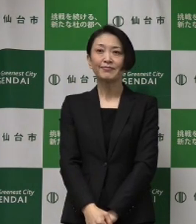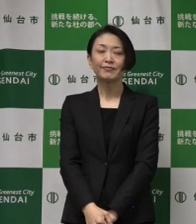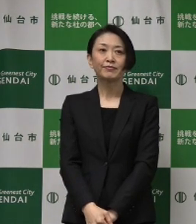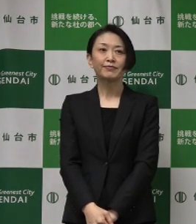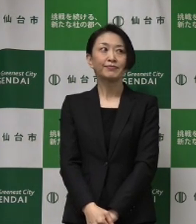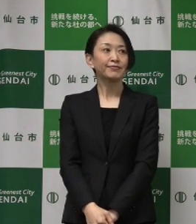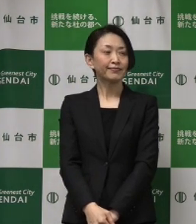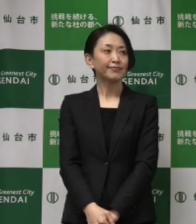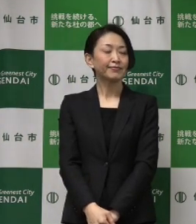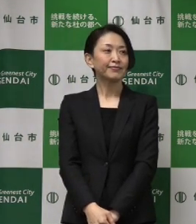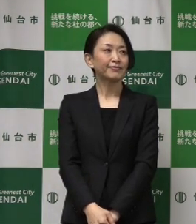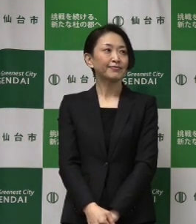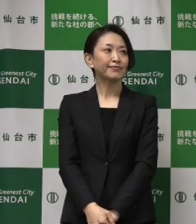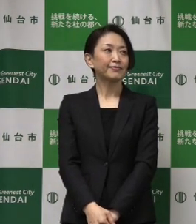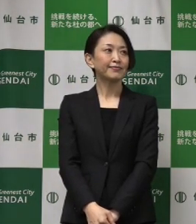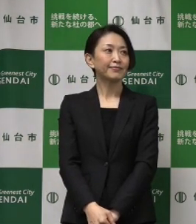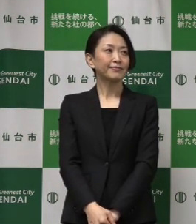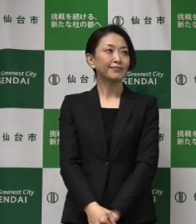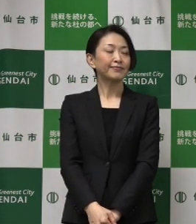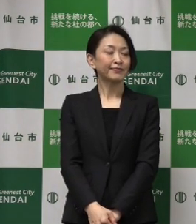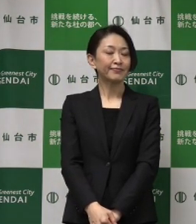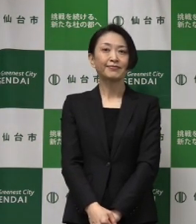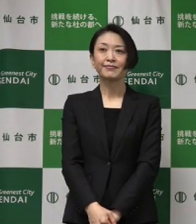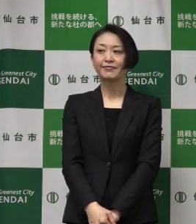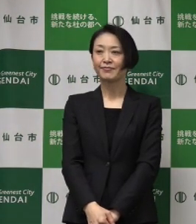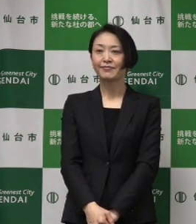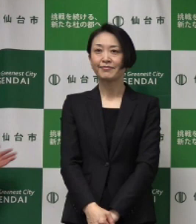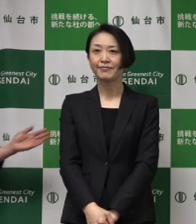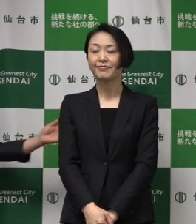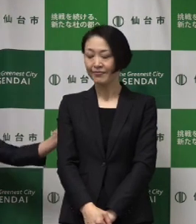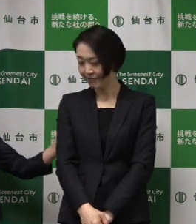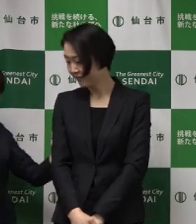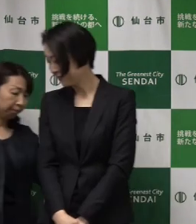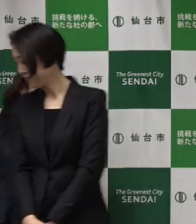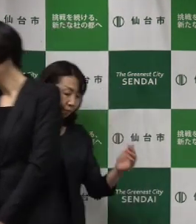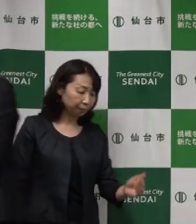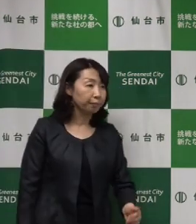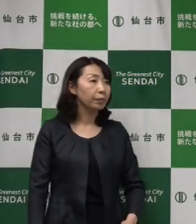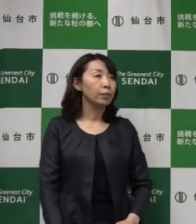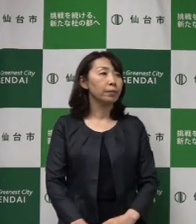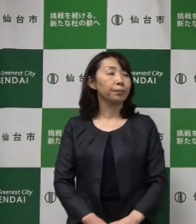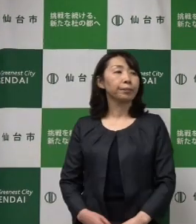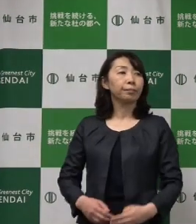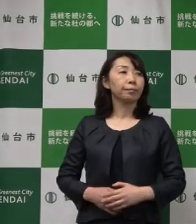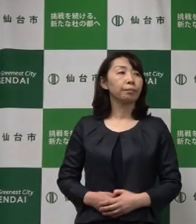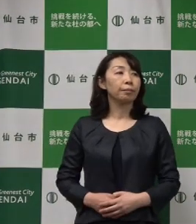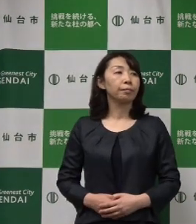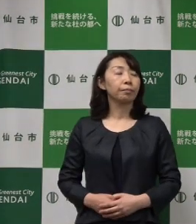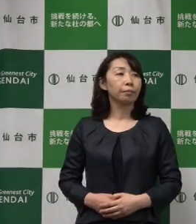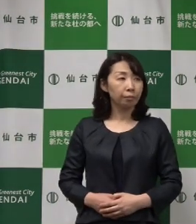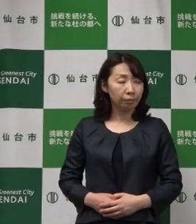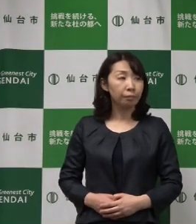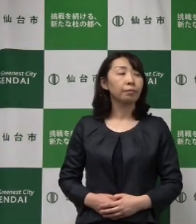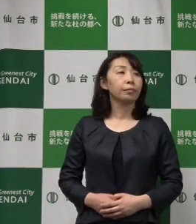ご質問いかがでしょうか。どうぞ。 関